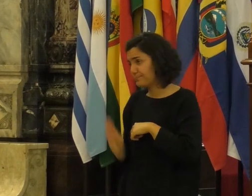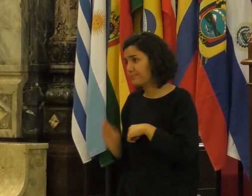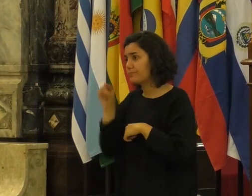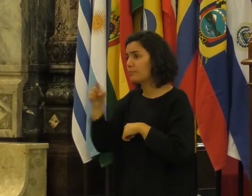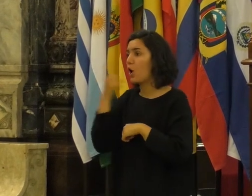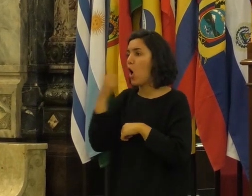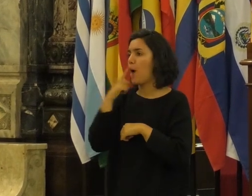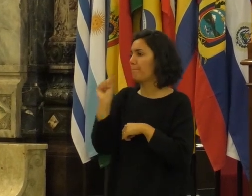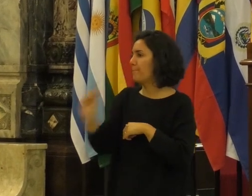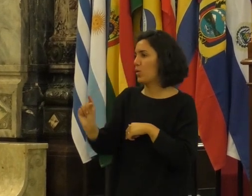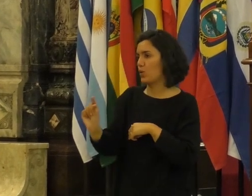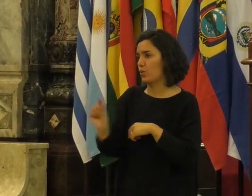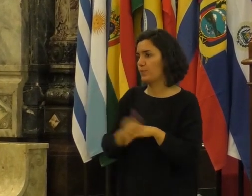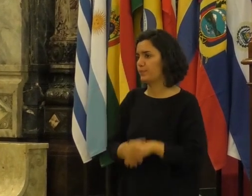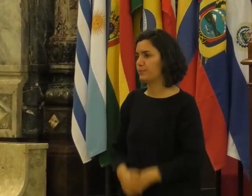la conocemos.